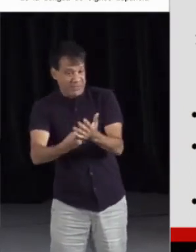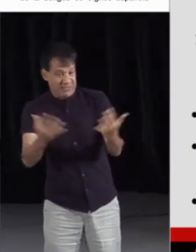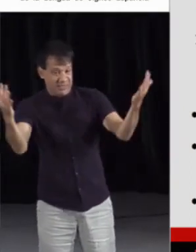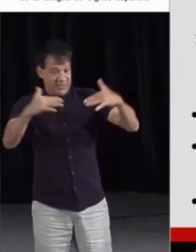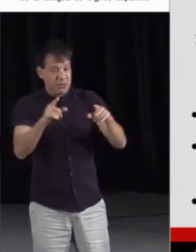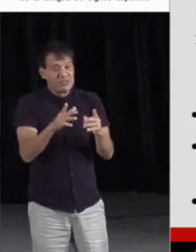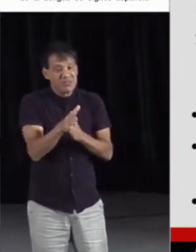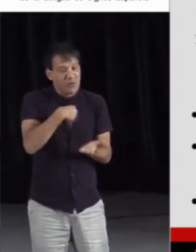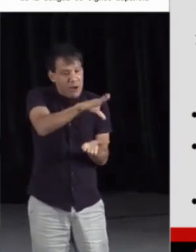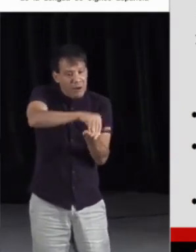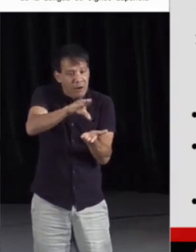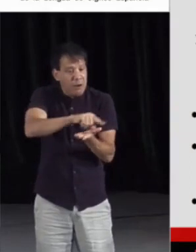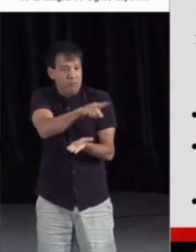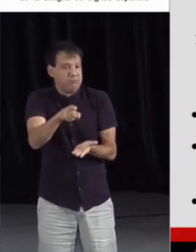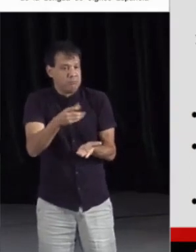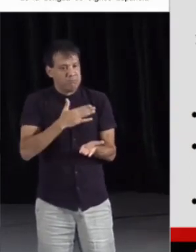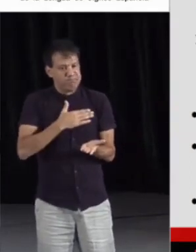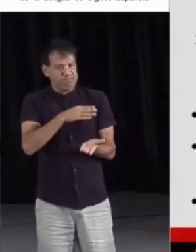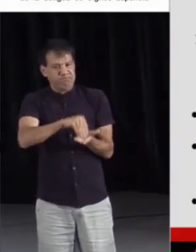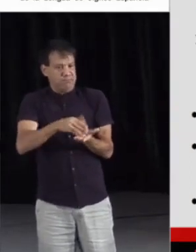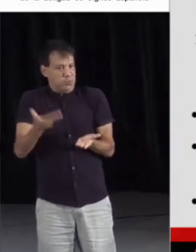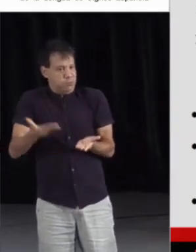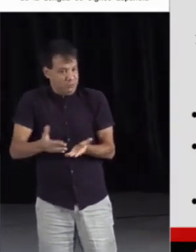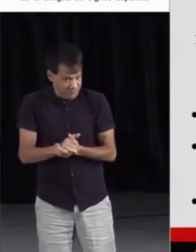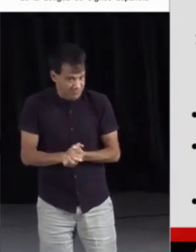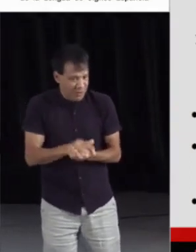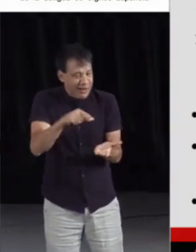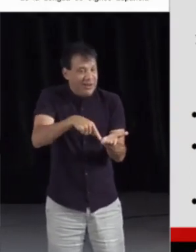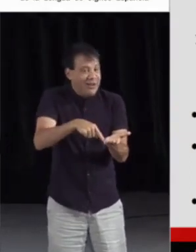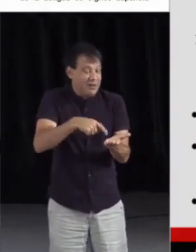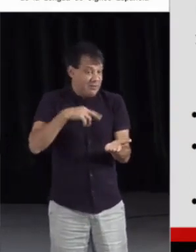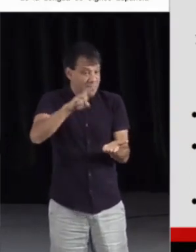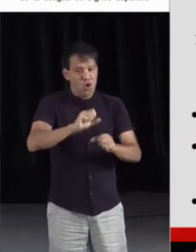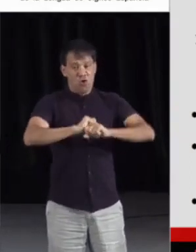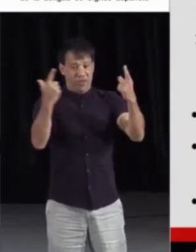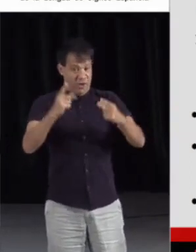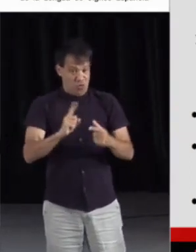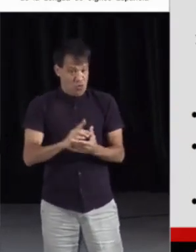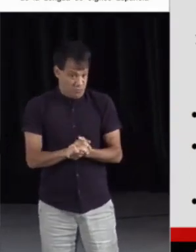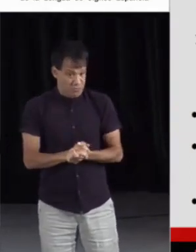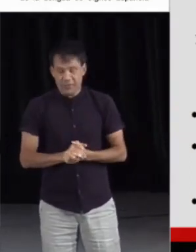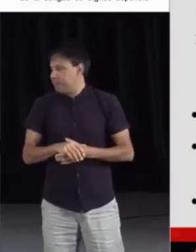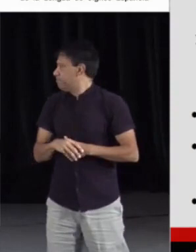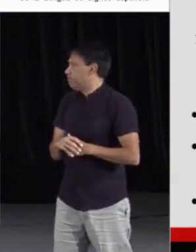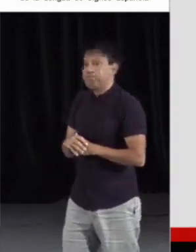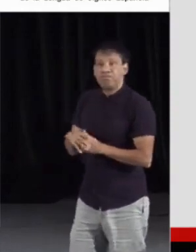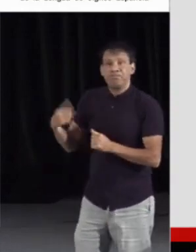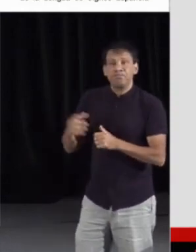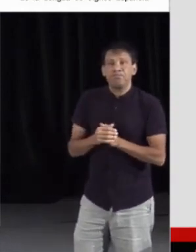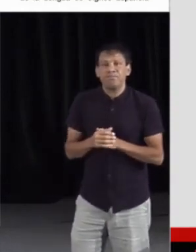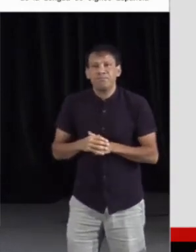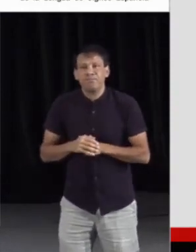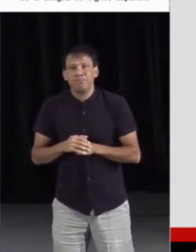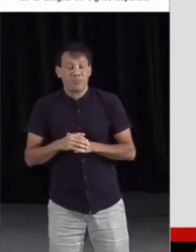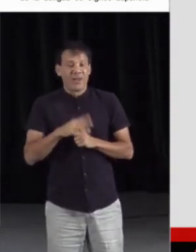profesionales especialistas de lengua de signos e intérpretes tuviésemos esa oportunidad de recopilar esta información, que creemos que es, aunque